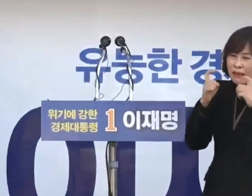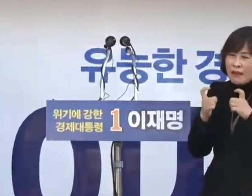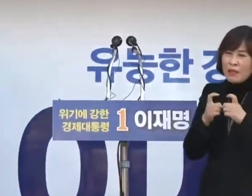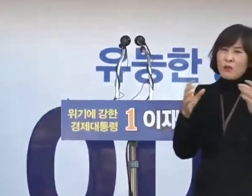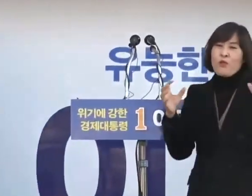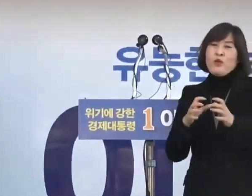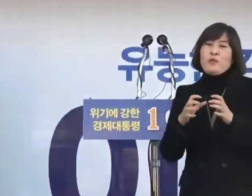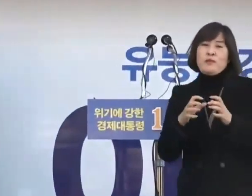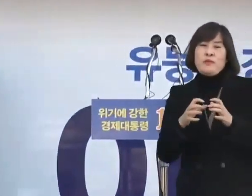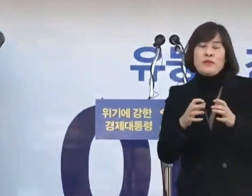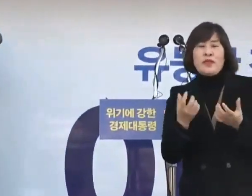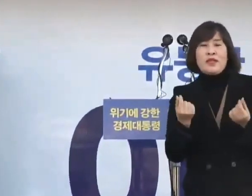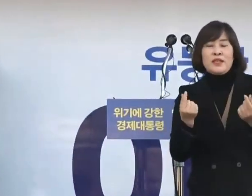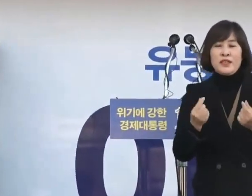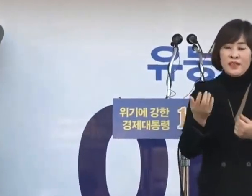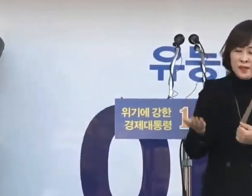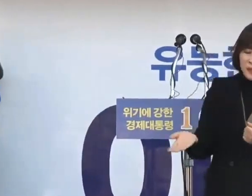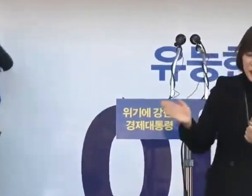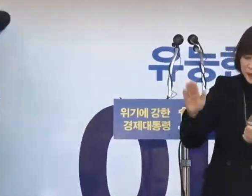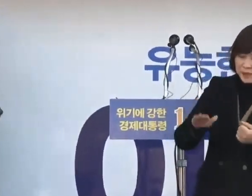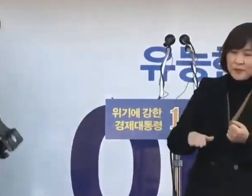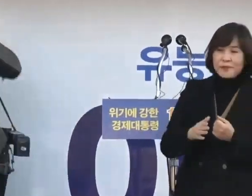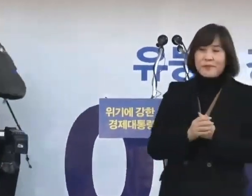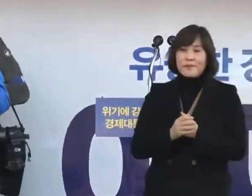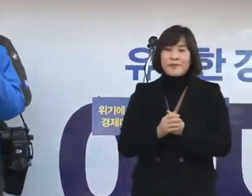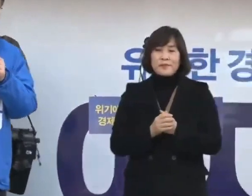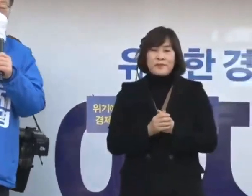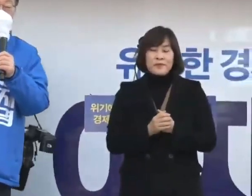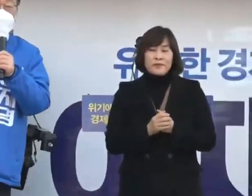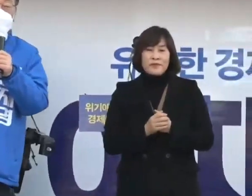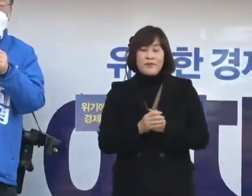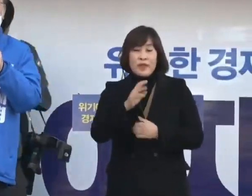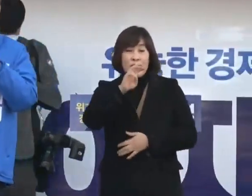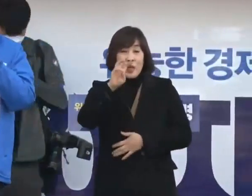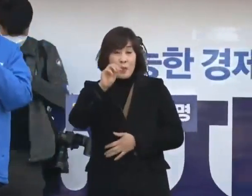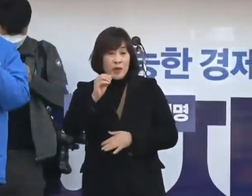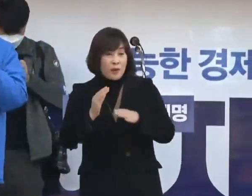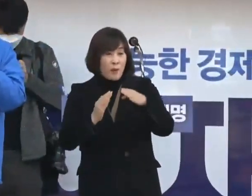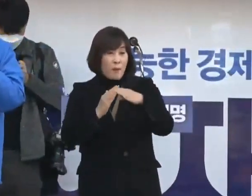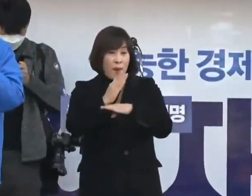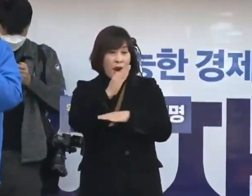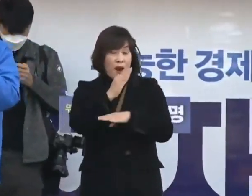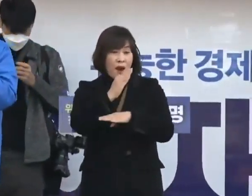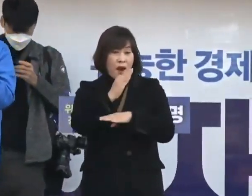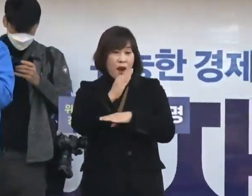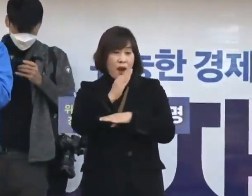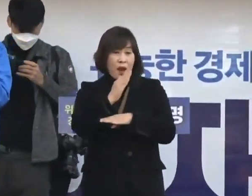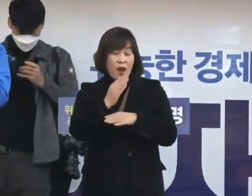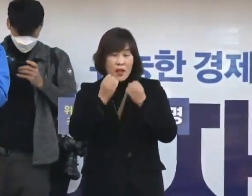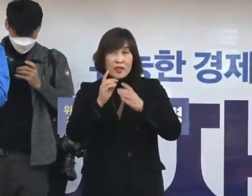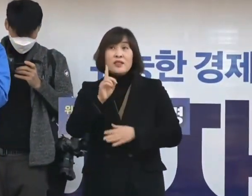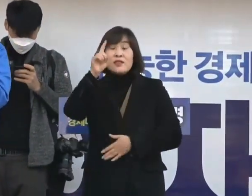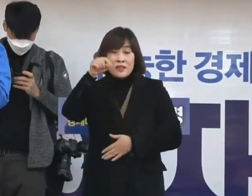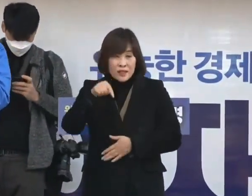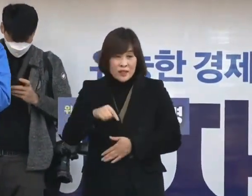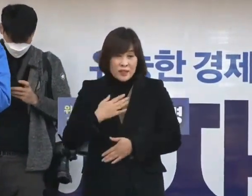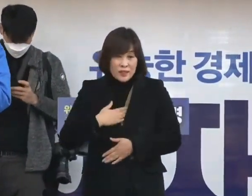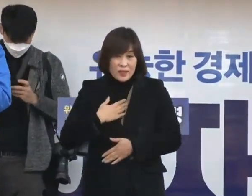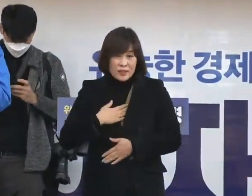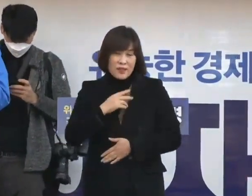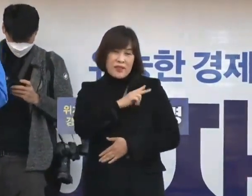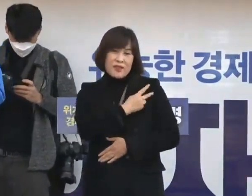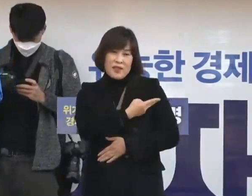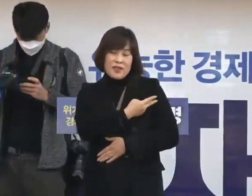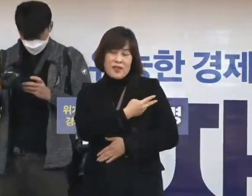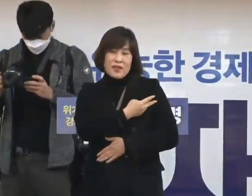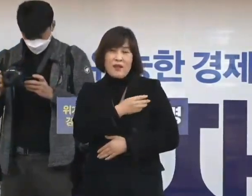집단들입니다. 그런데 여러분 무려 30만이 넘는다는 신천지